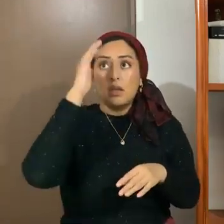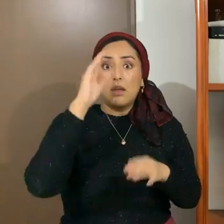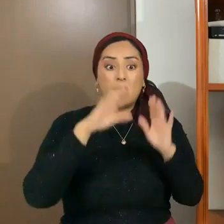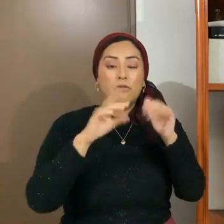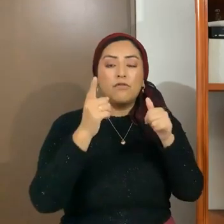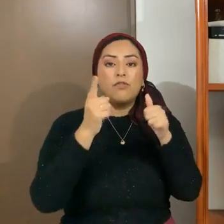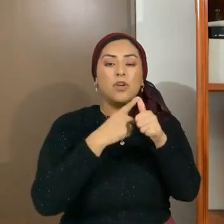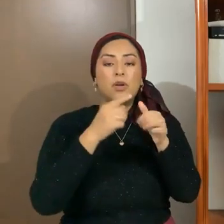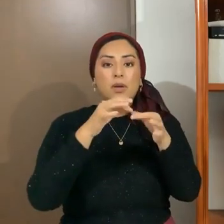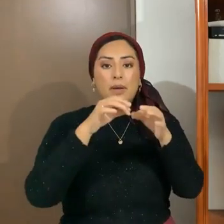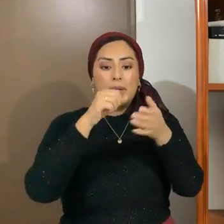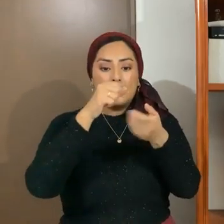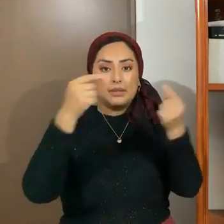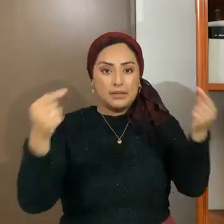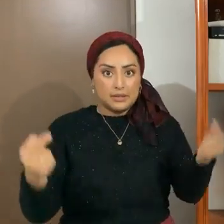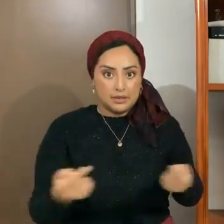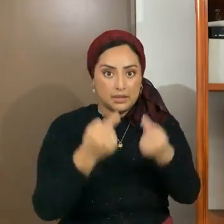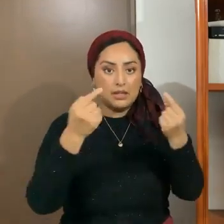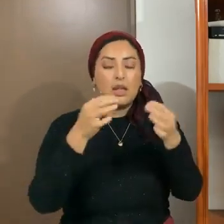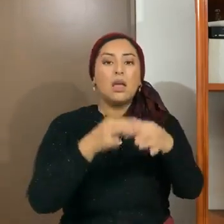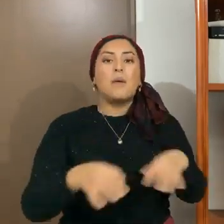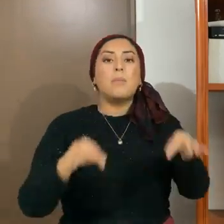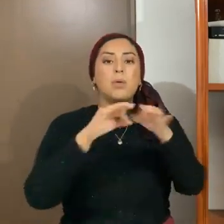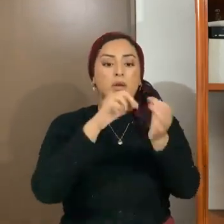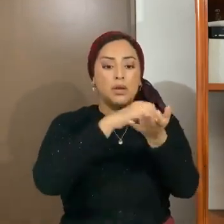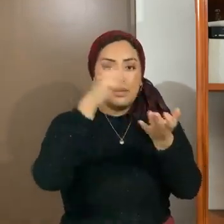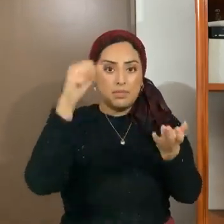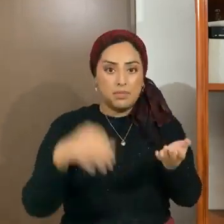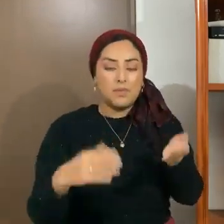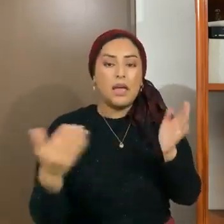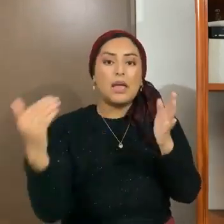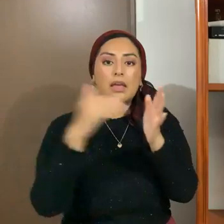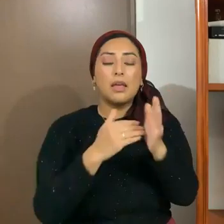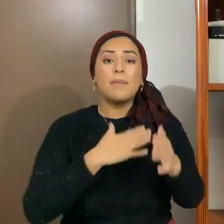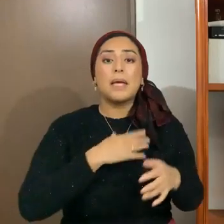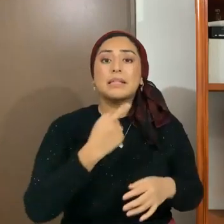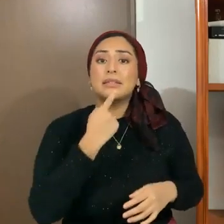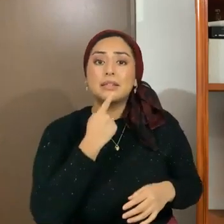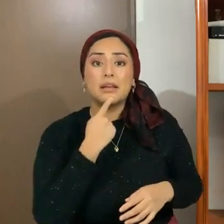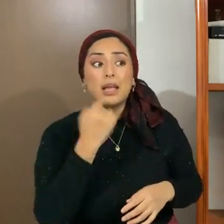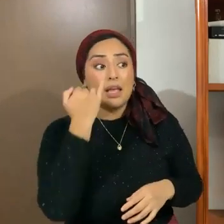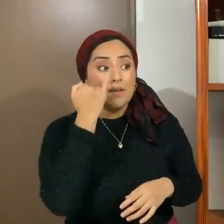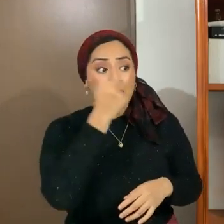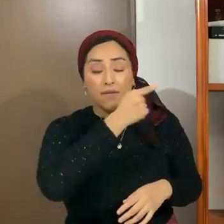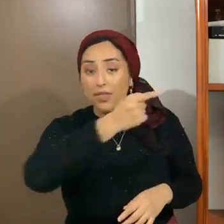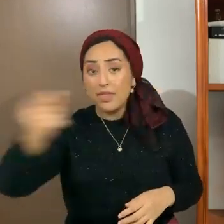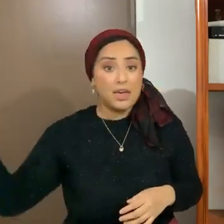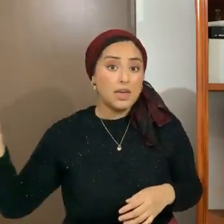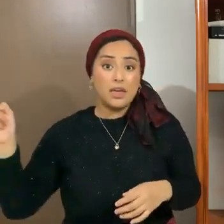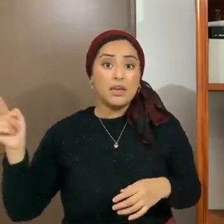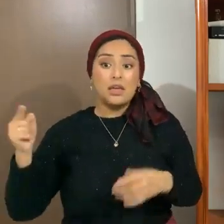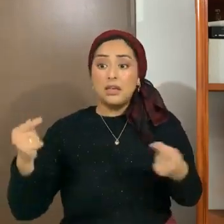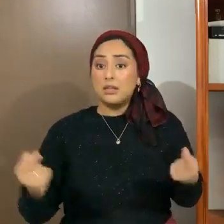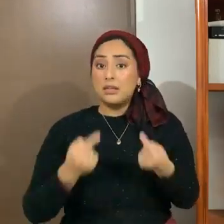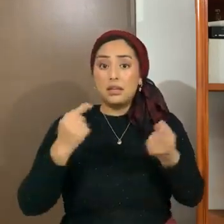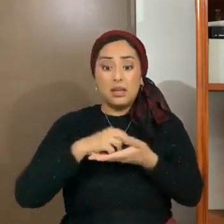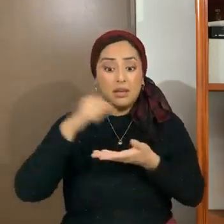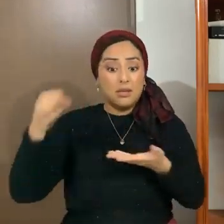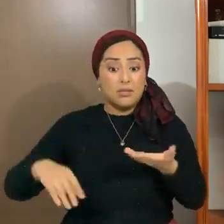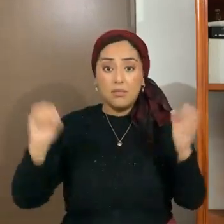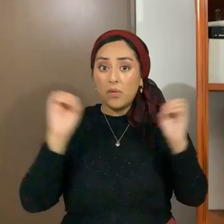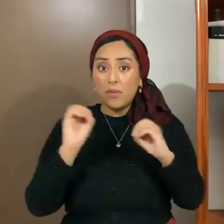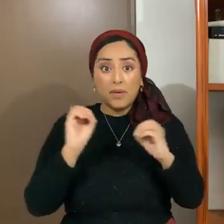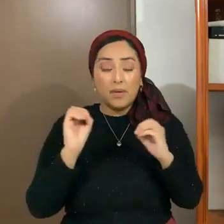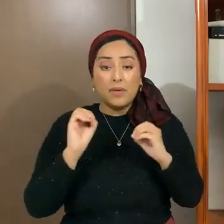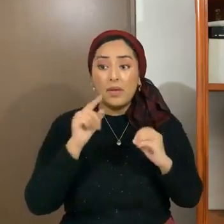si no se quita todo eso. Y vuelvo a decirlo, si las personas no se lo quieren quitar, si las almas no se lo quieren quitar, para el Eterno